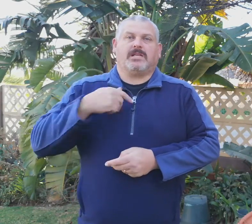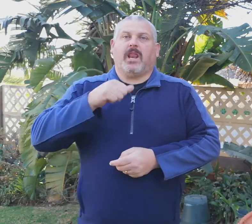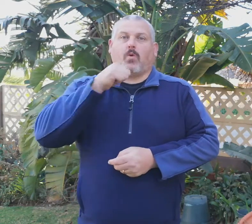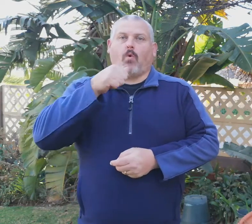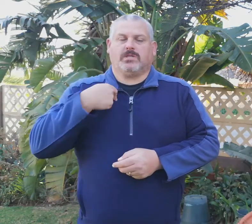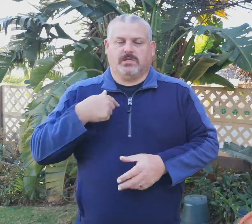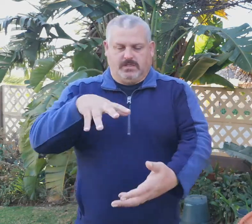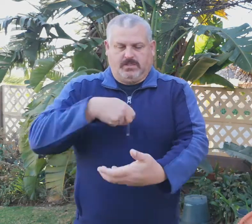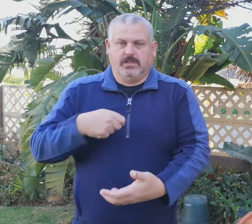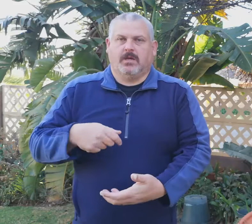miskien koos